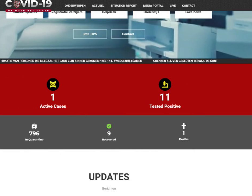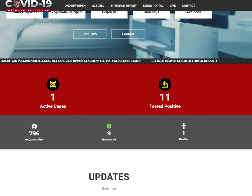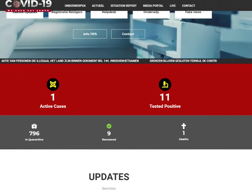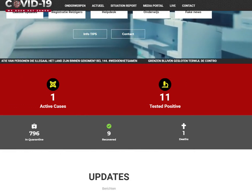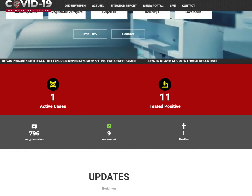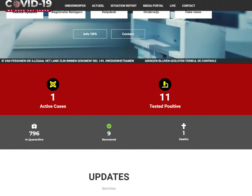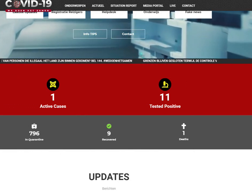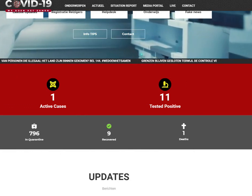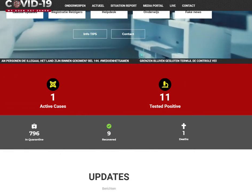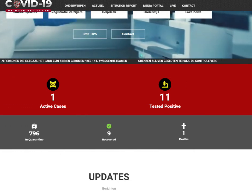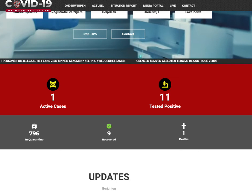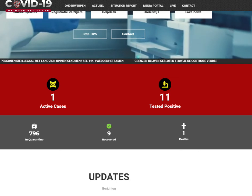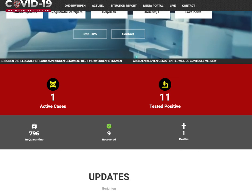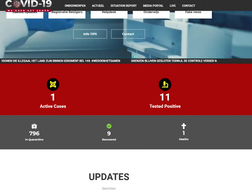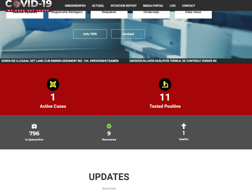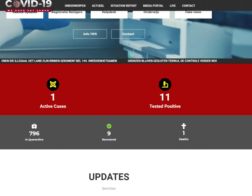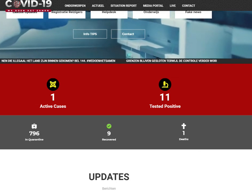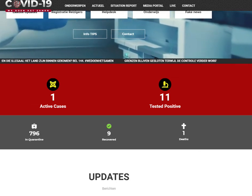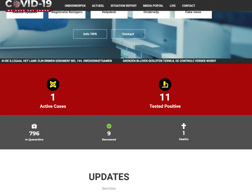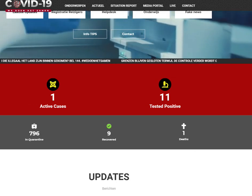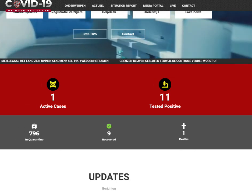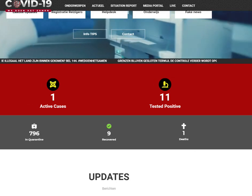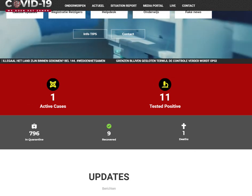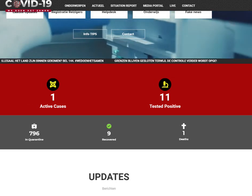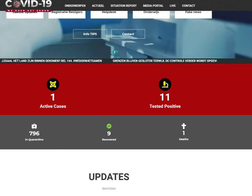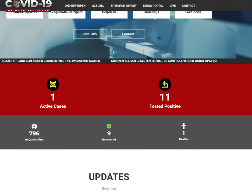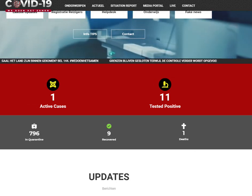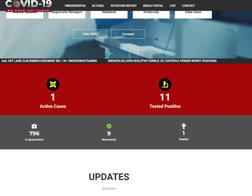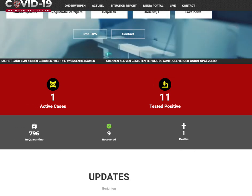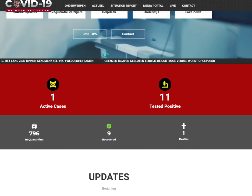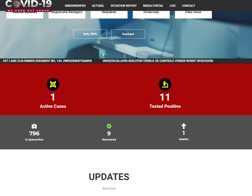opgeschort. Dus de avondlockdown vanaf middernacht,